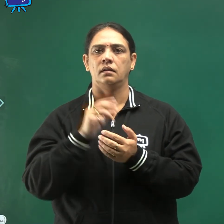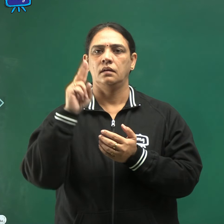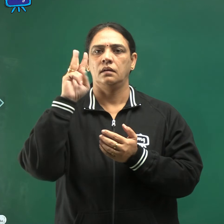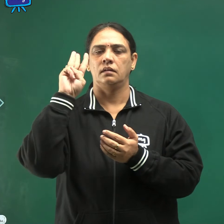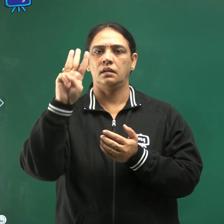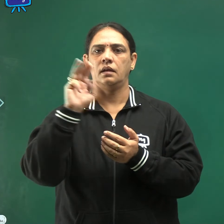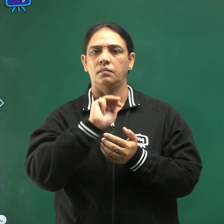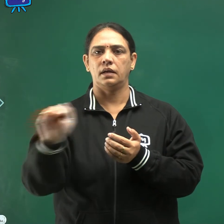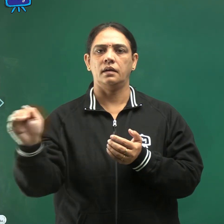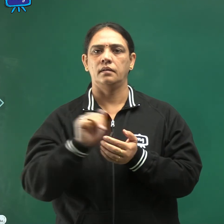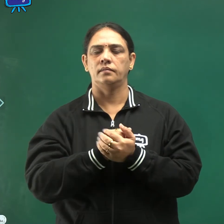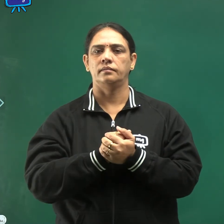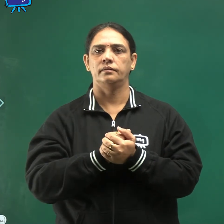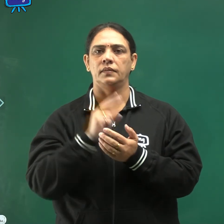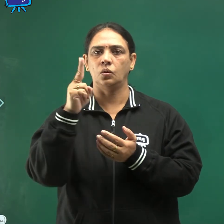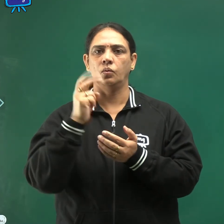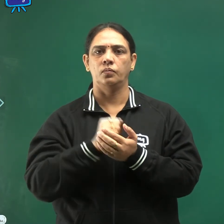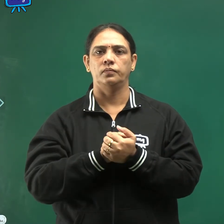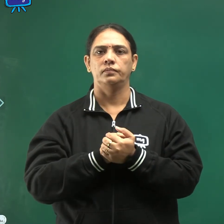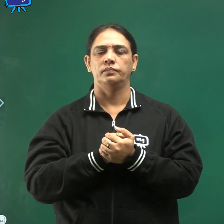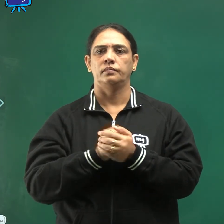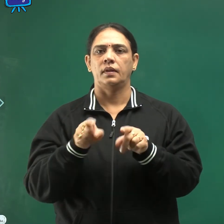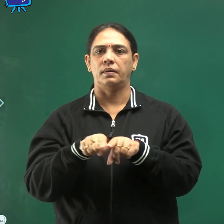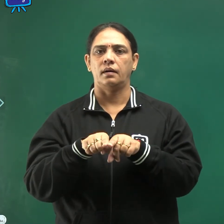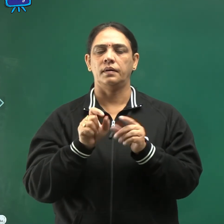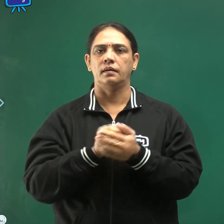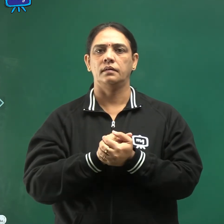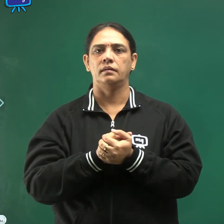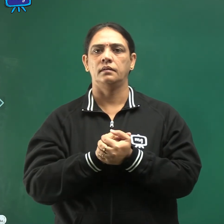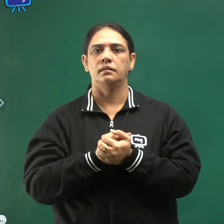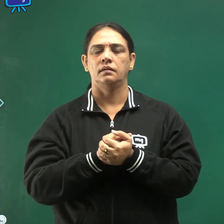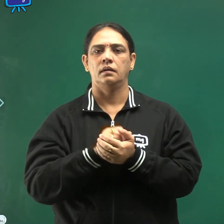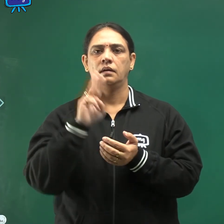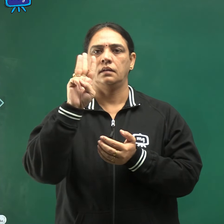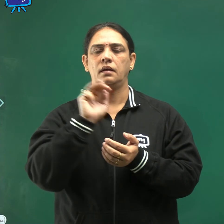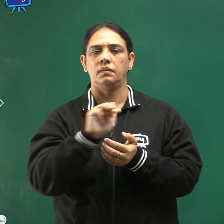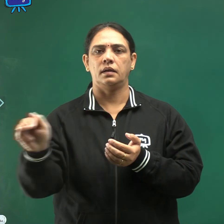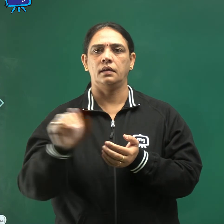बटे 2 बराबर 3 बटे